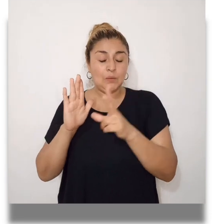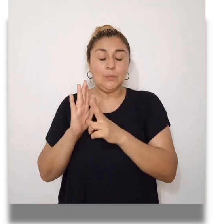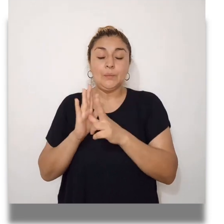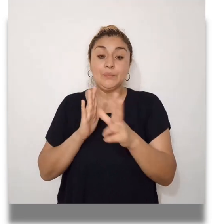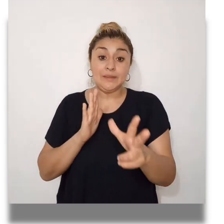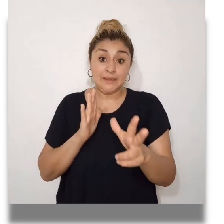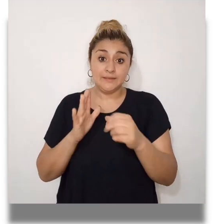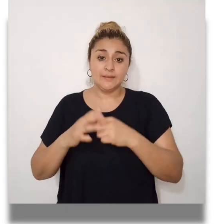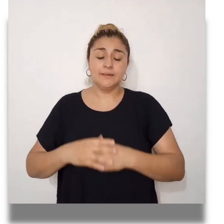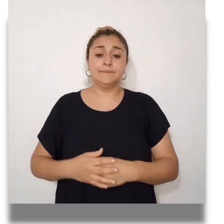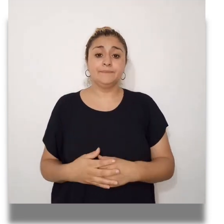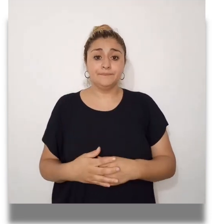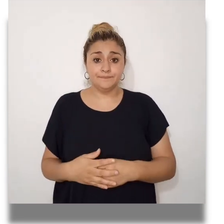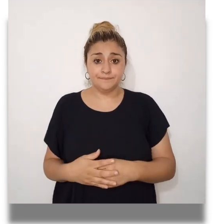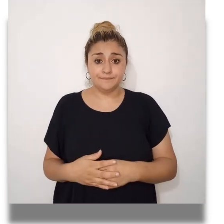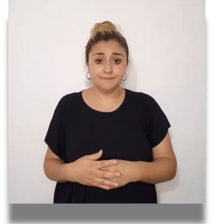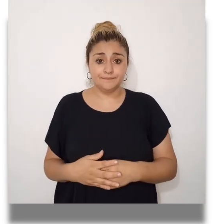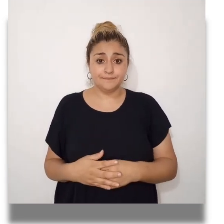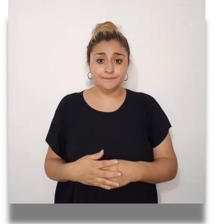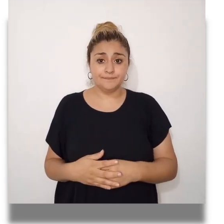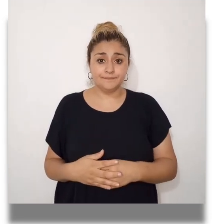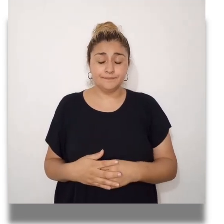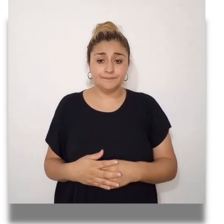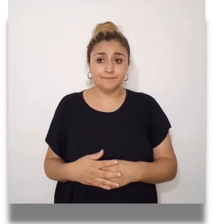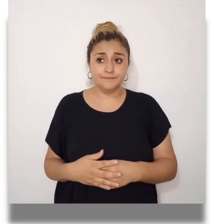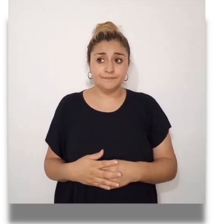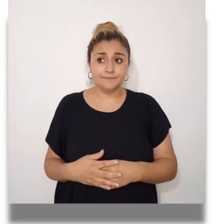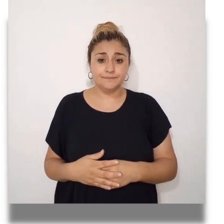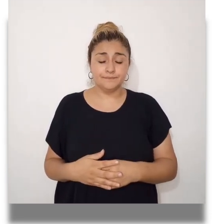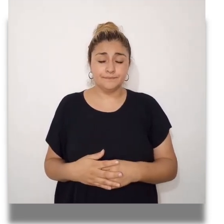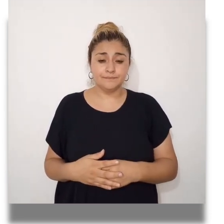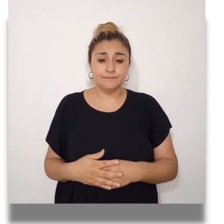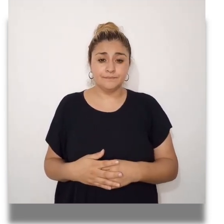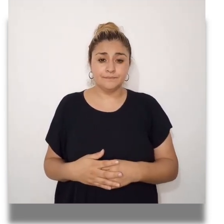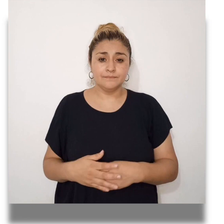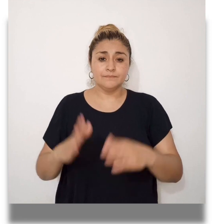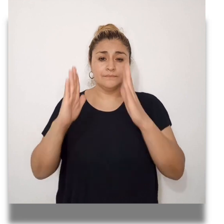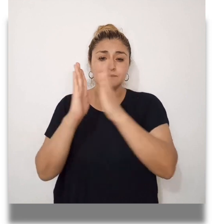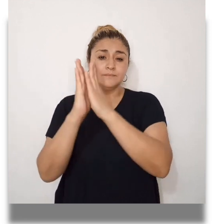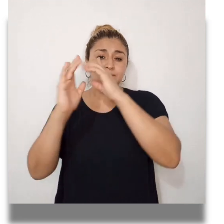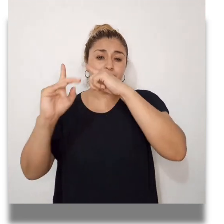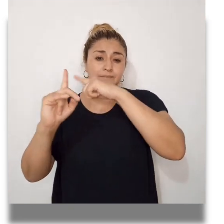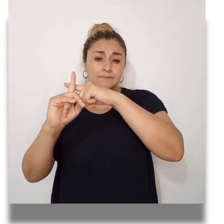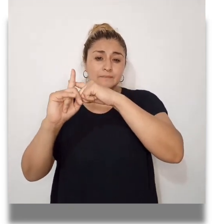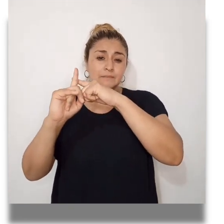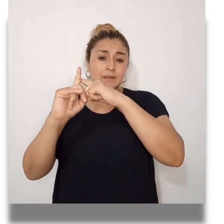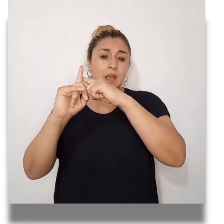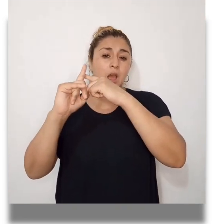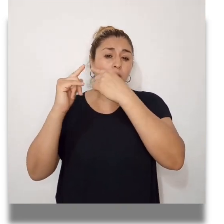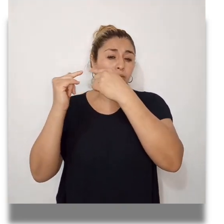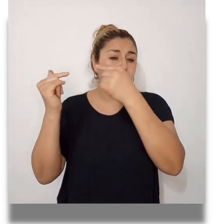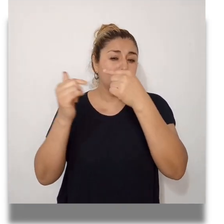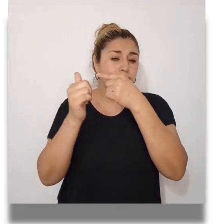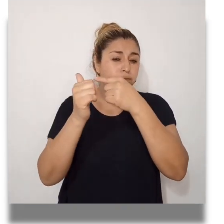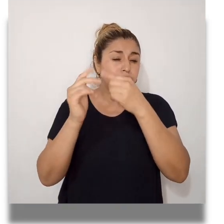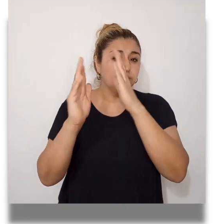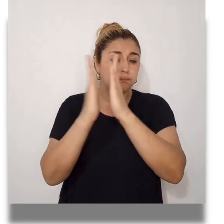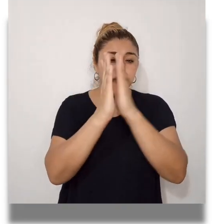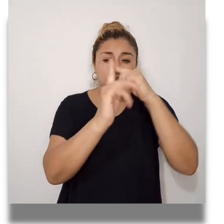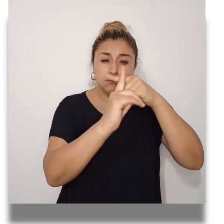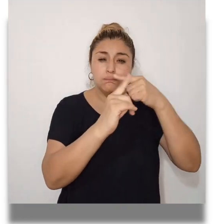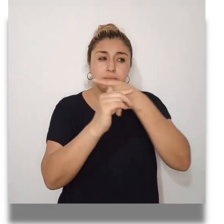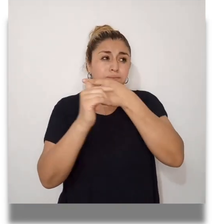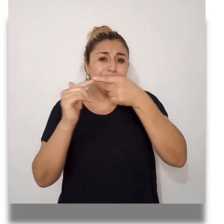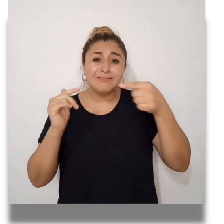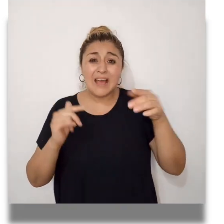Entonces, las iglesias tenían paz por toda Judea, Galilea y Samaria,